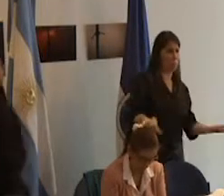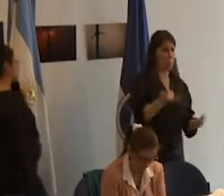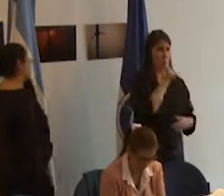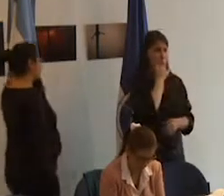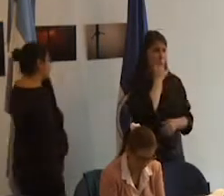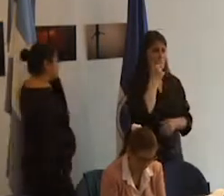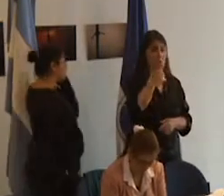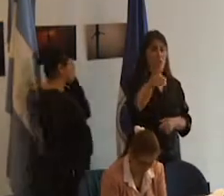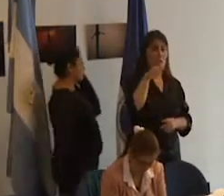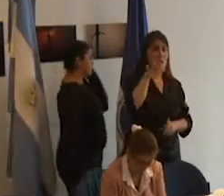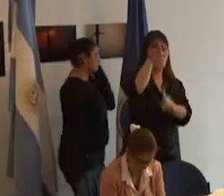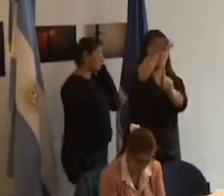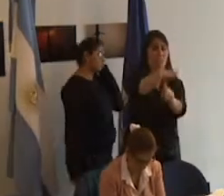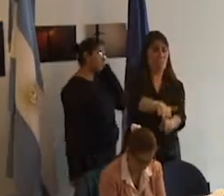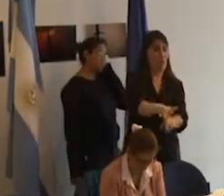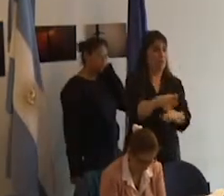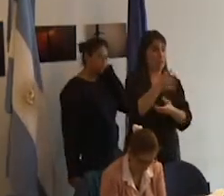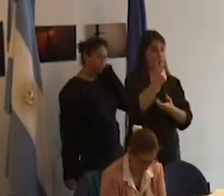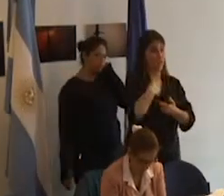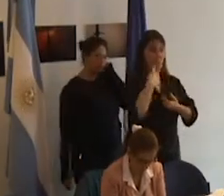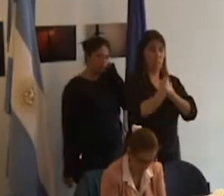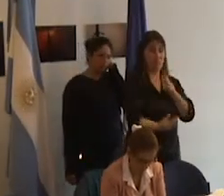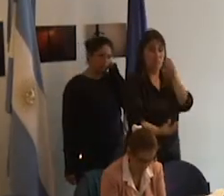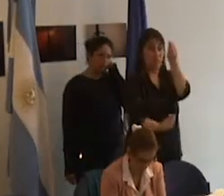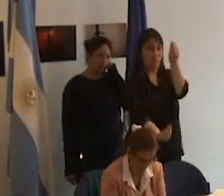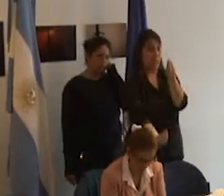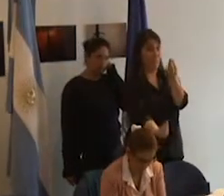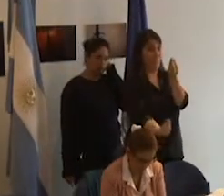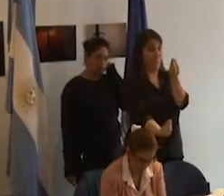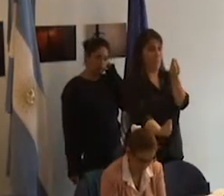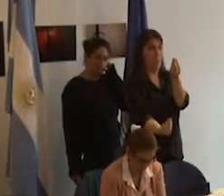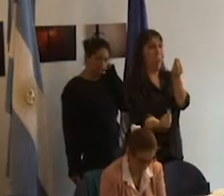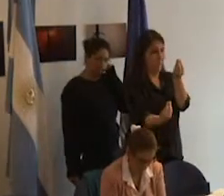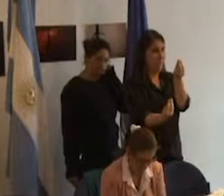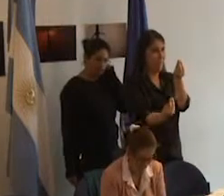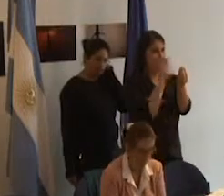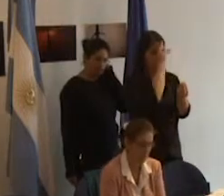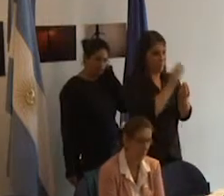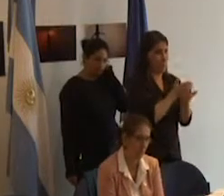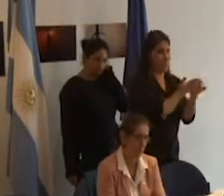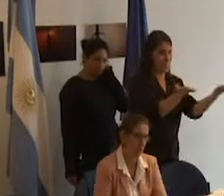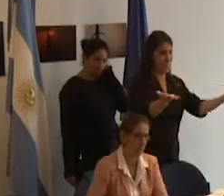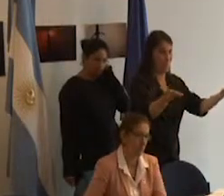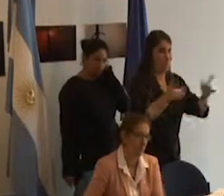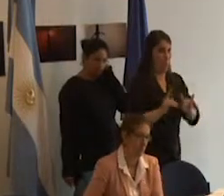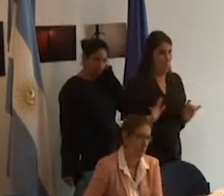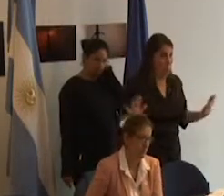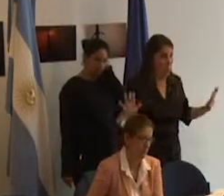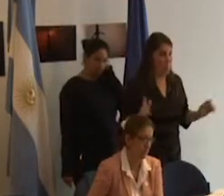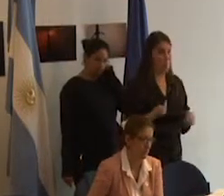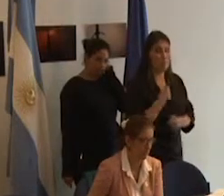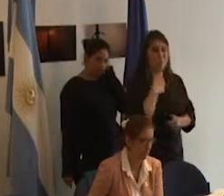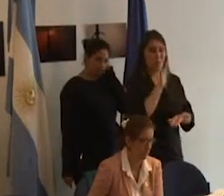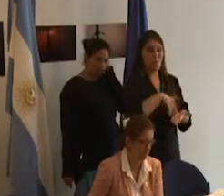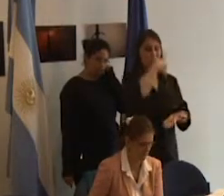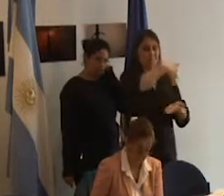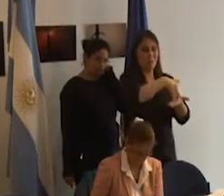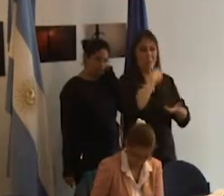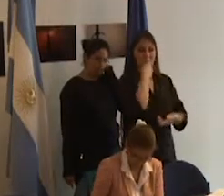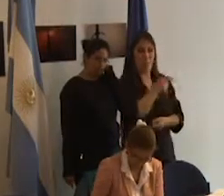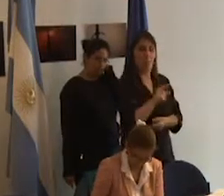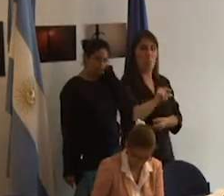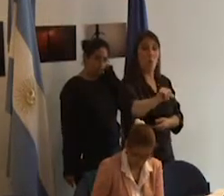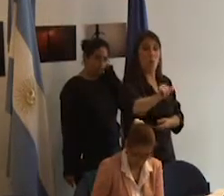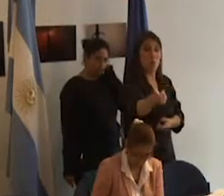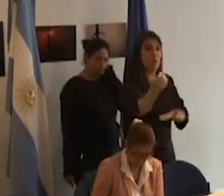que es inferior a mí, ahí estoy parado en una visión de diversidad. Sin embargo, cuando yo me sitúo en que el otro es el que me